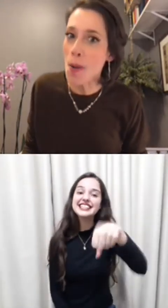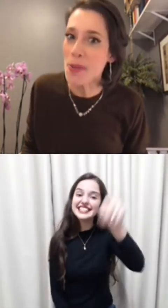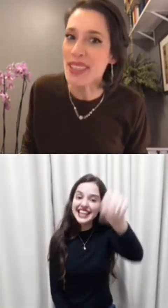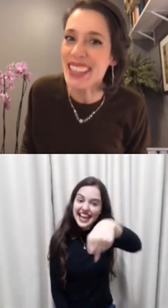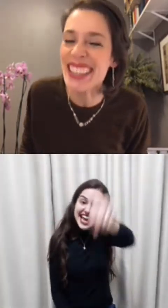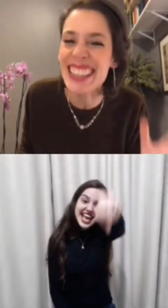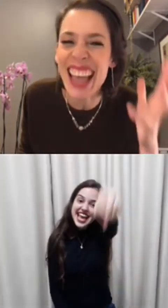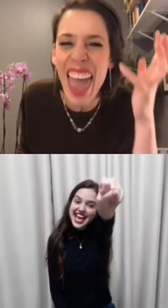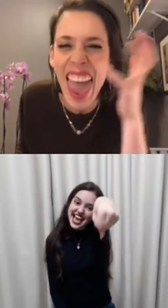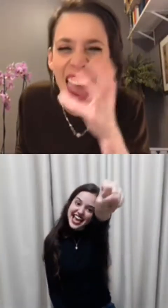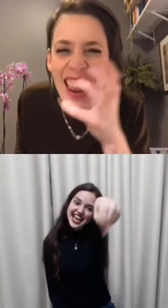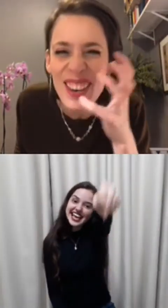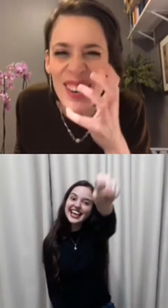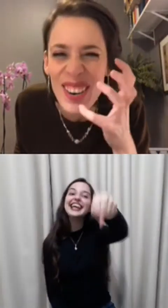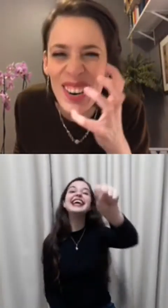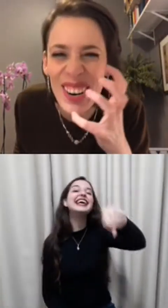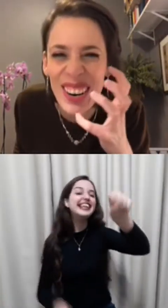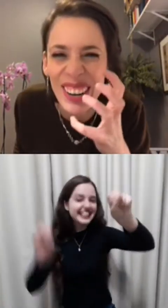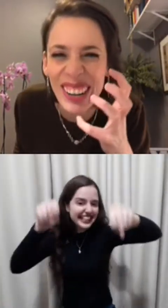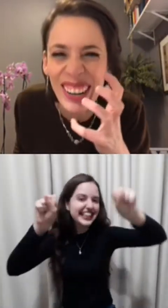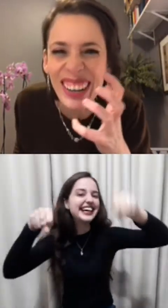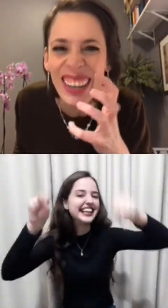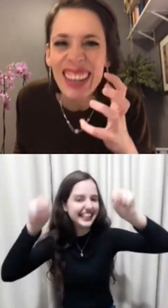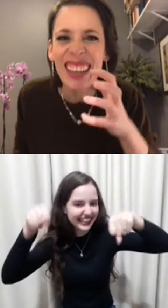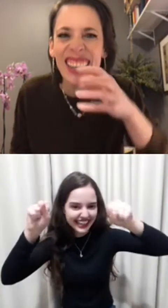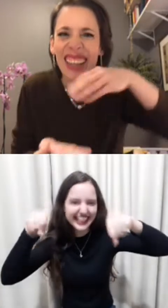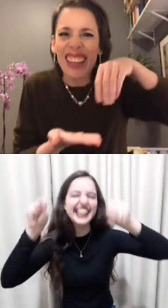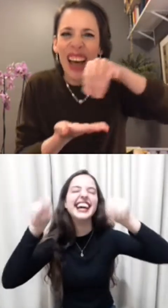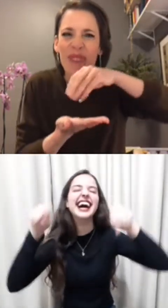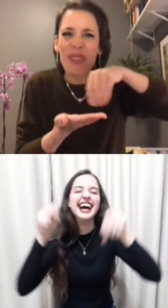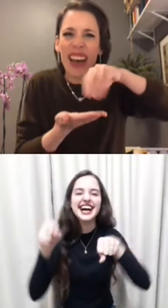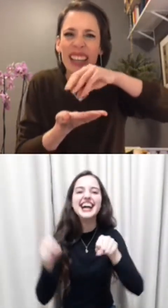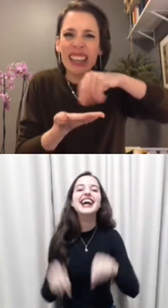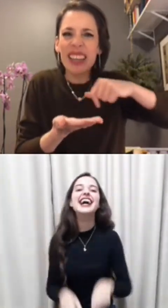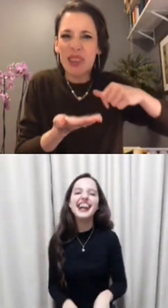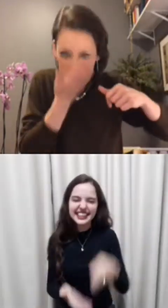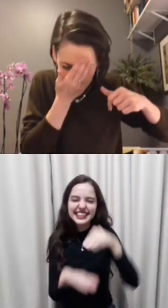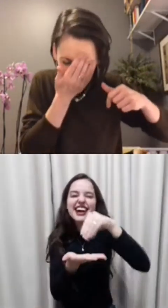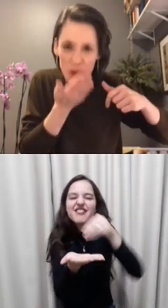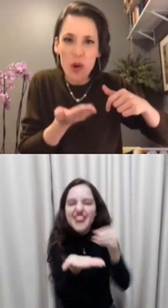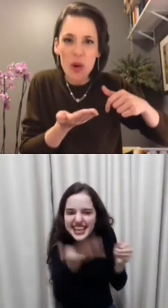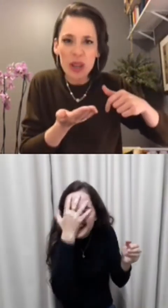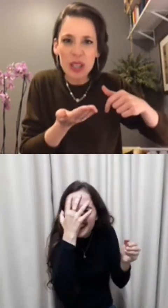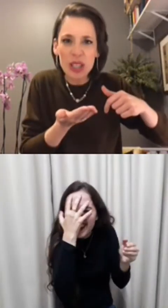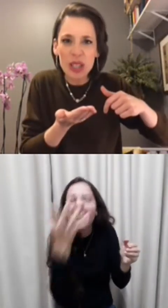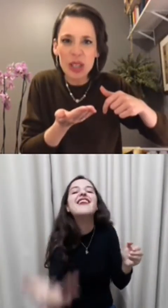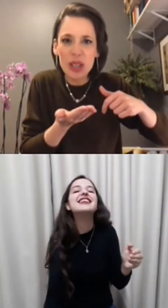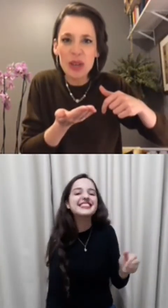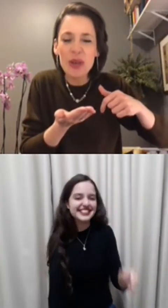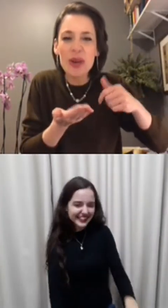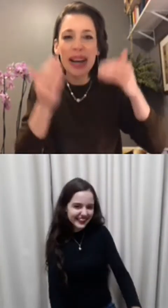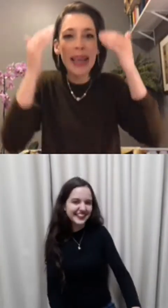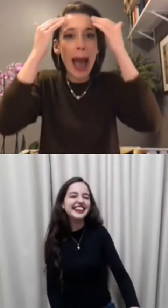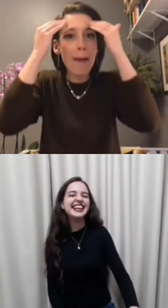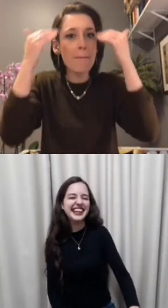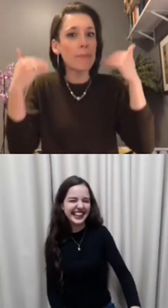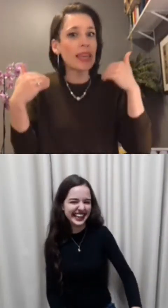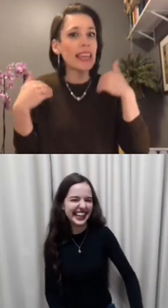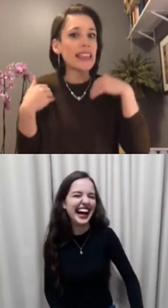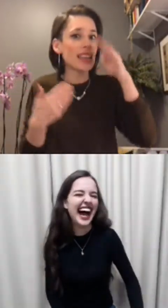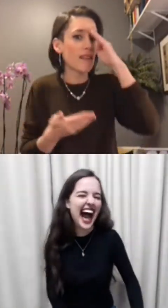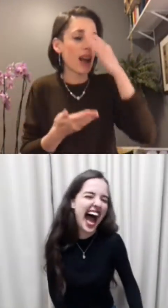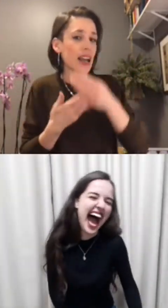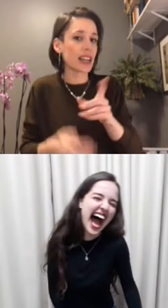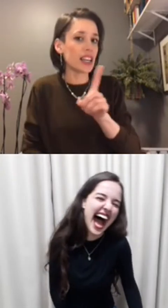Não! Sério? Sim! Aham. A farinha que põe Da no rosto farinha no rosto.